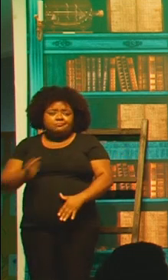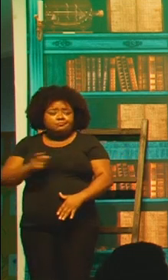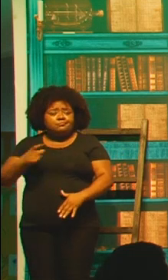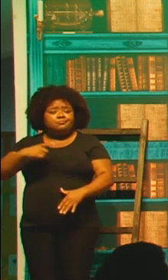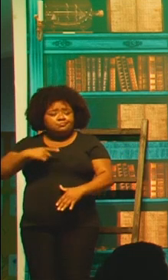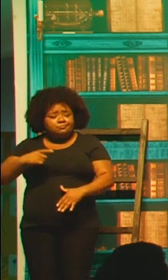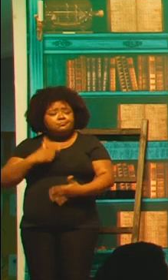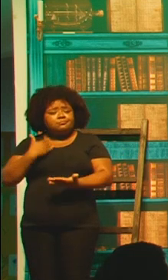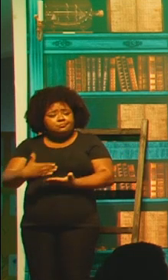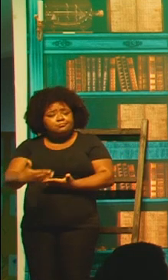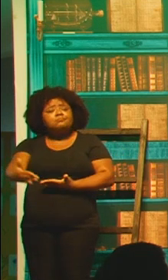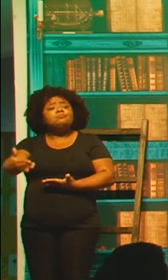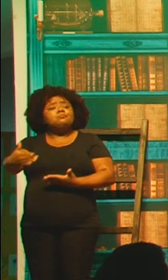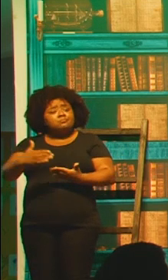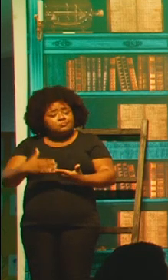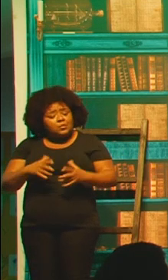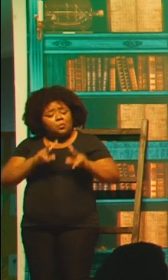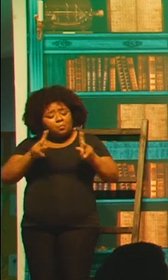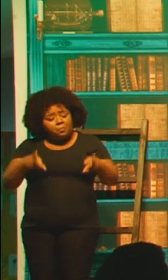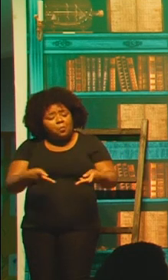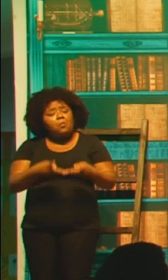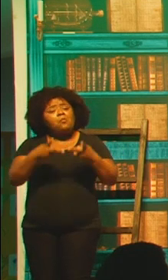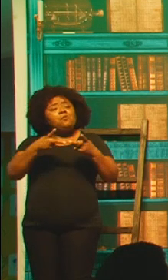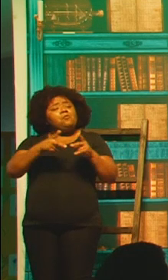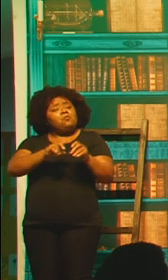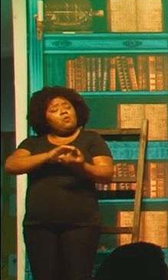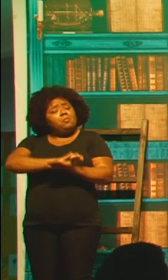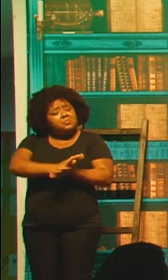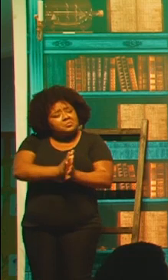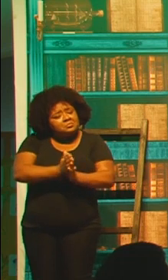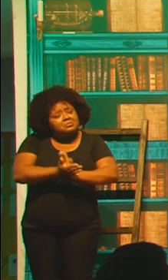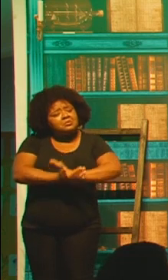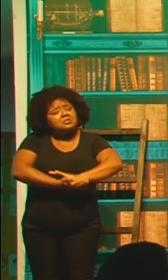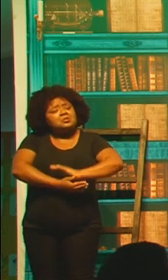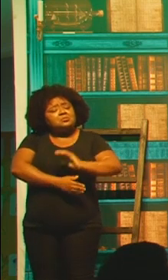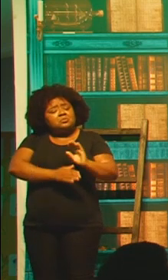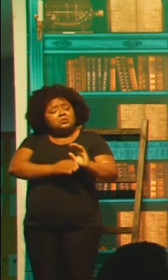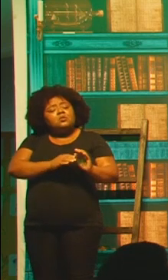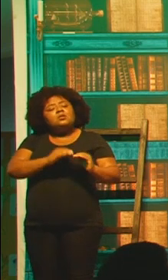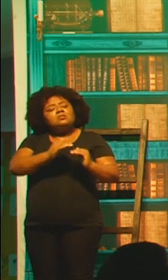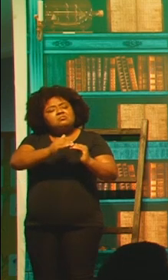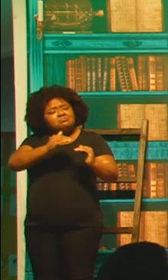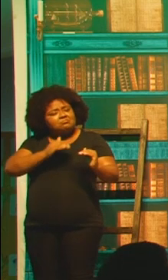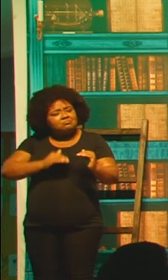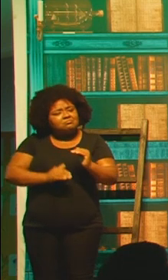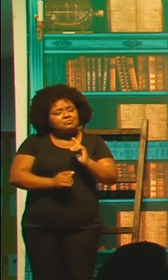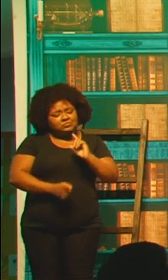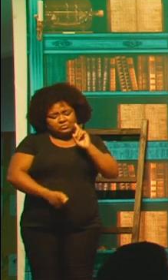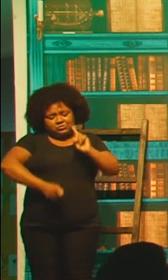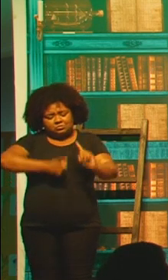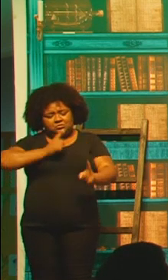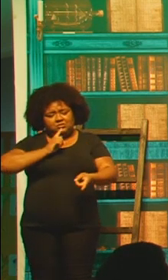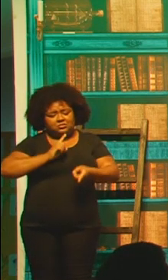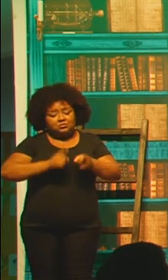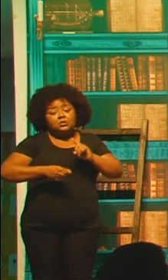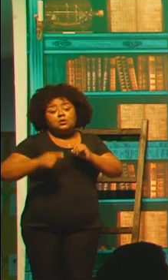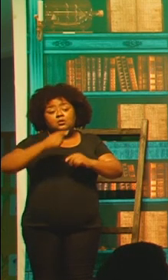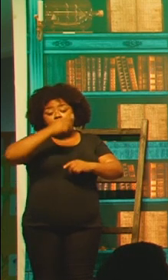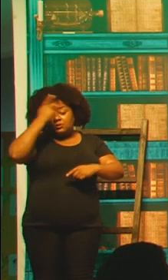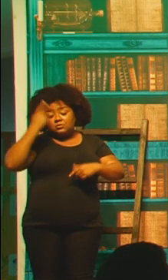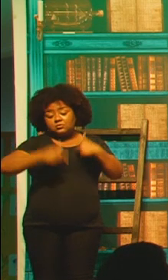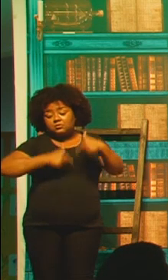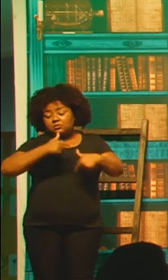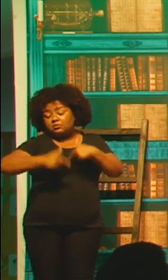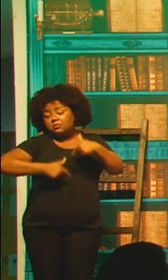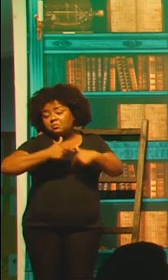ainda populações oprimidas, dominadas, né? Populações sem, trabalhadores sem direito